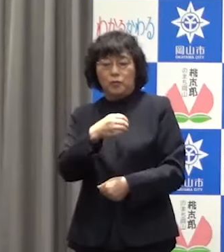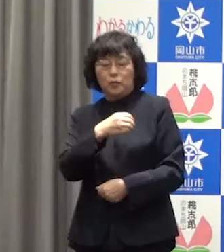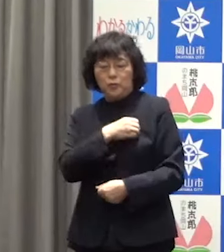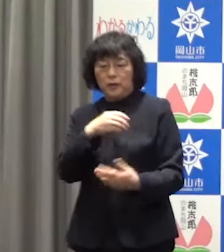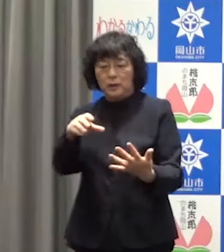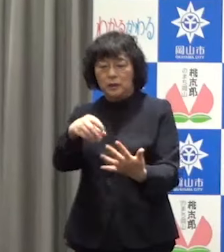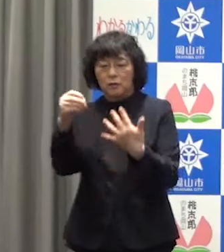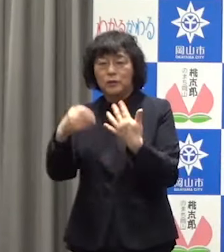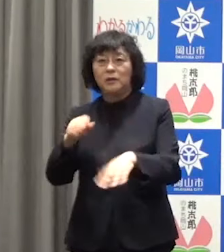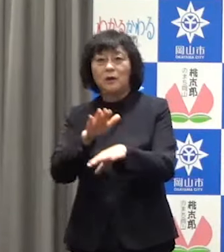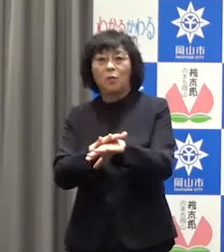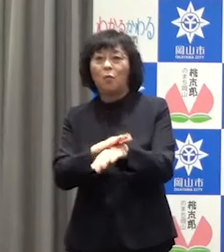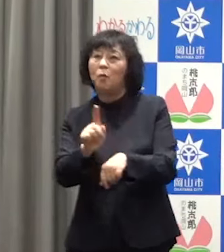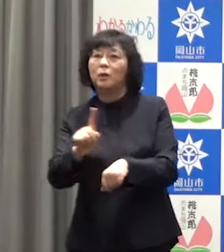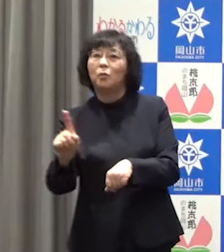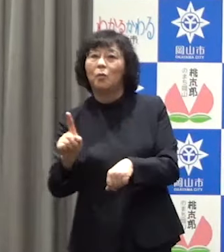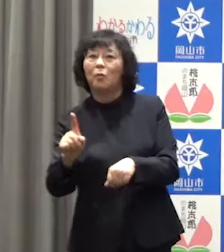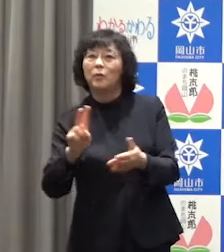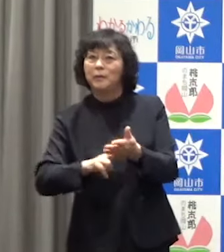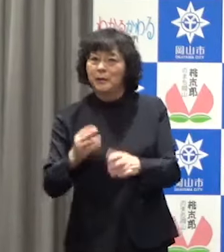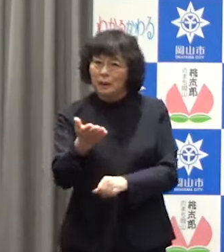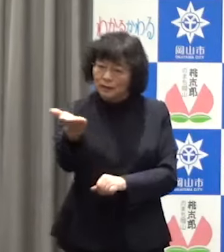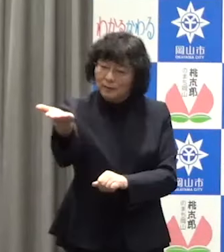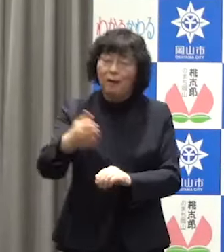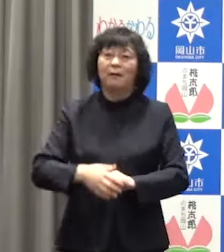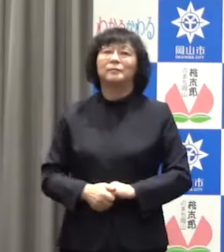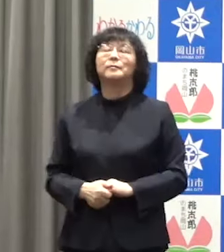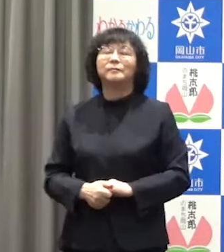のような方を送られるんでしょうか。 これはですね、